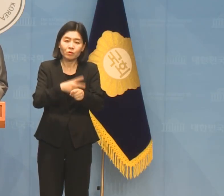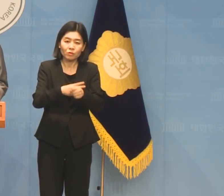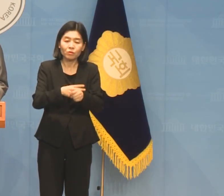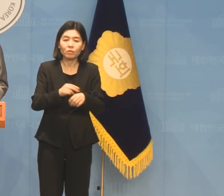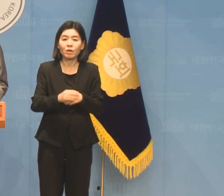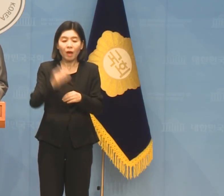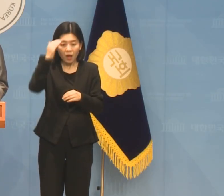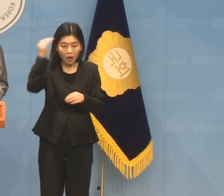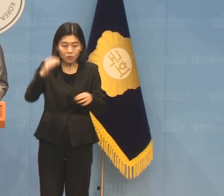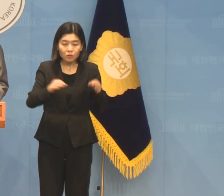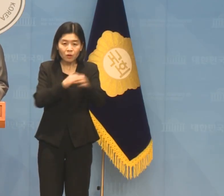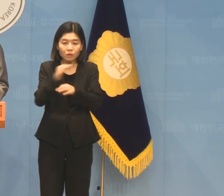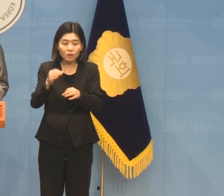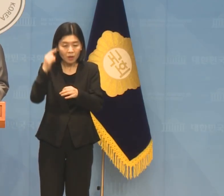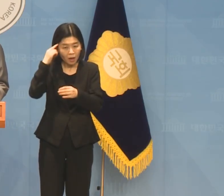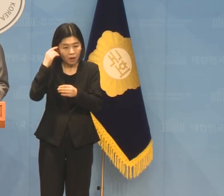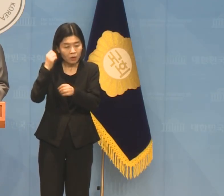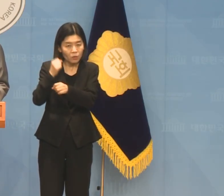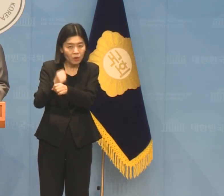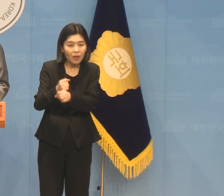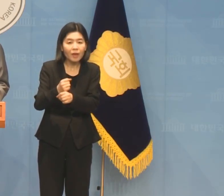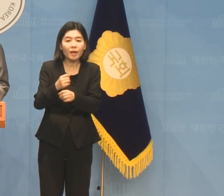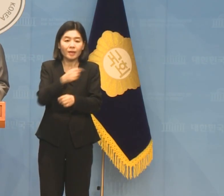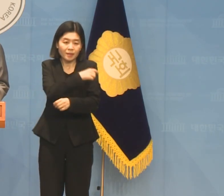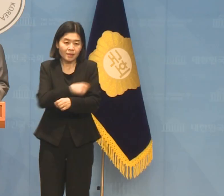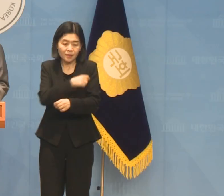한국경제학회 이사로 활동 중이시며